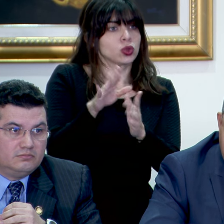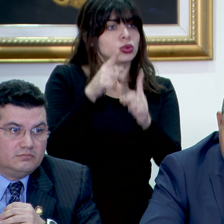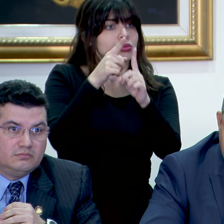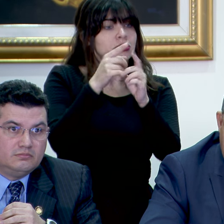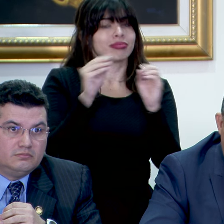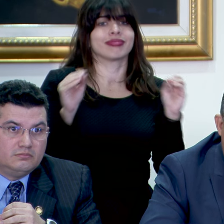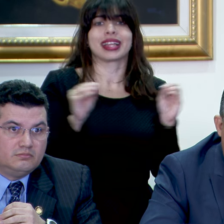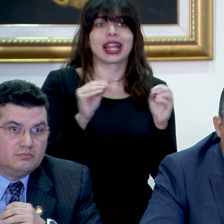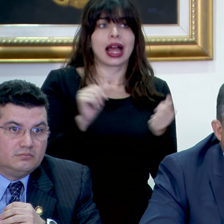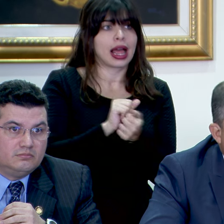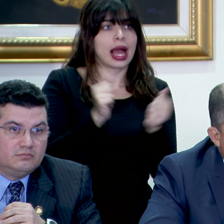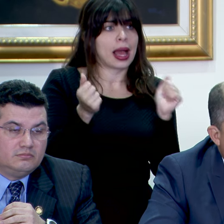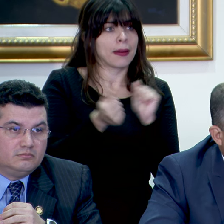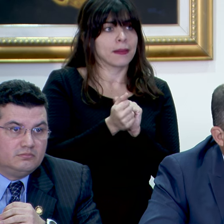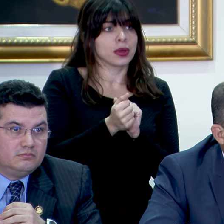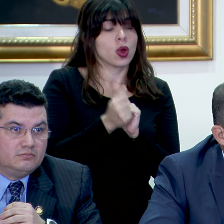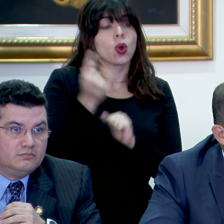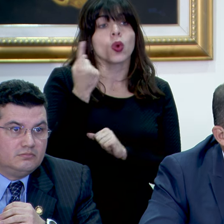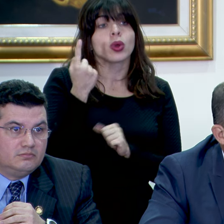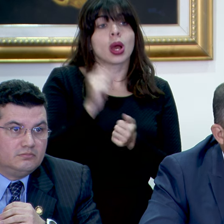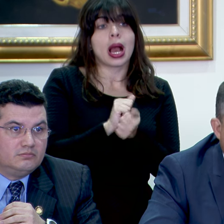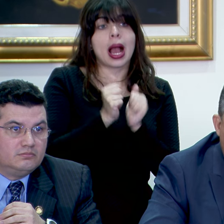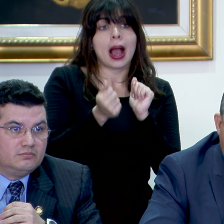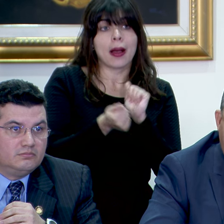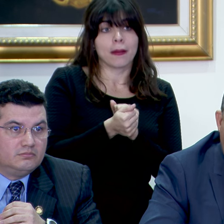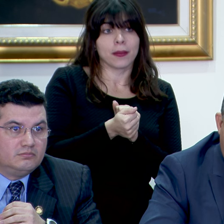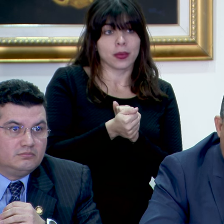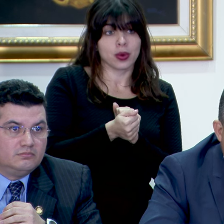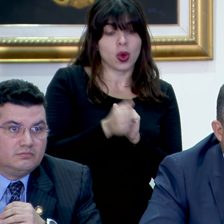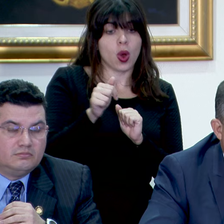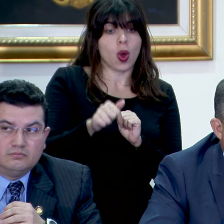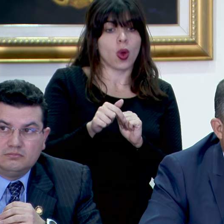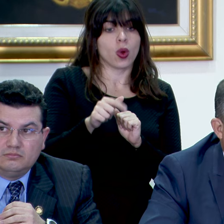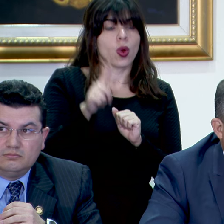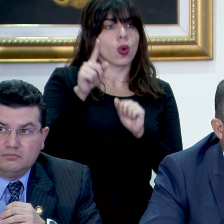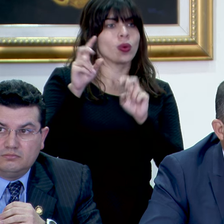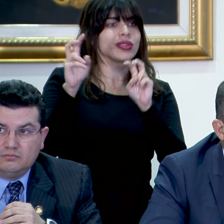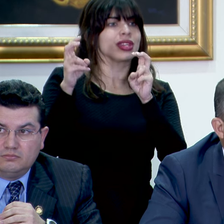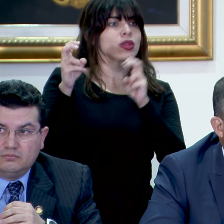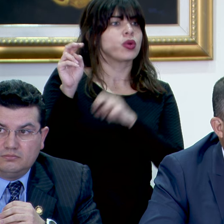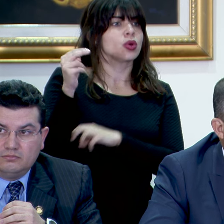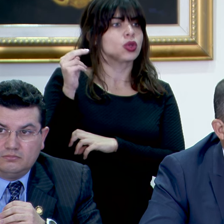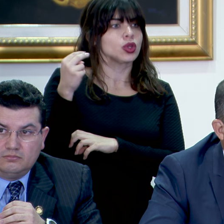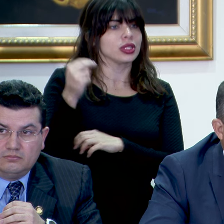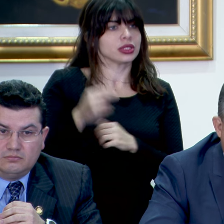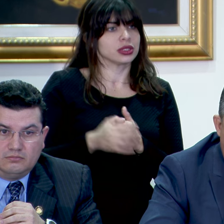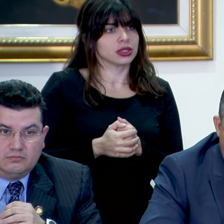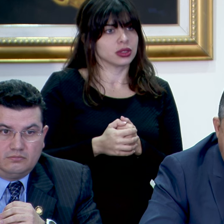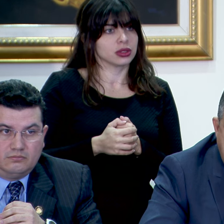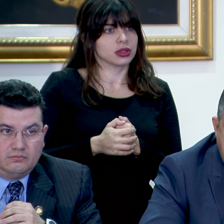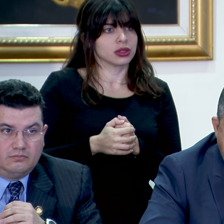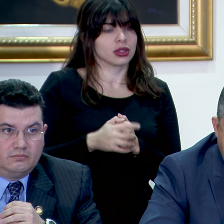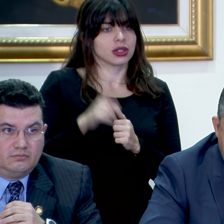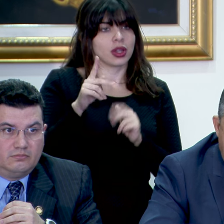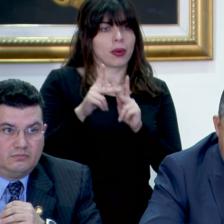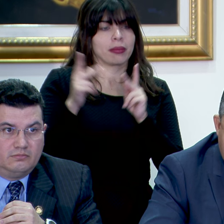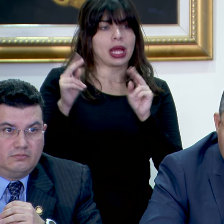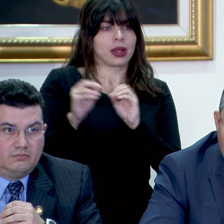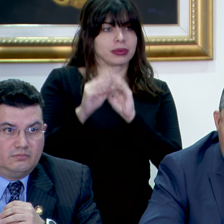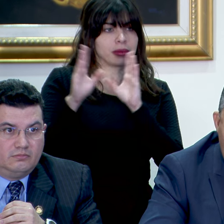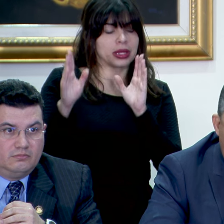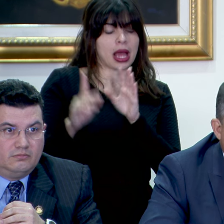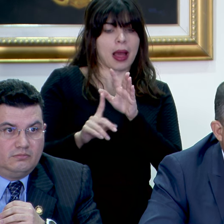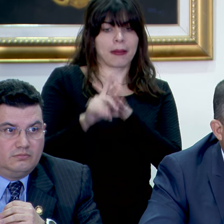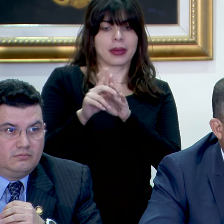nada. Lo único que ha cambiado de ayer a hoy es el titular de un matutino,